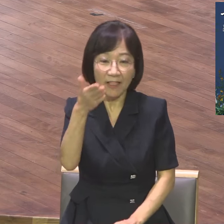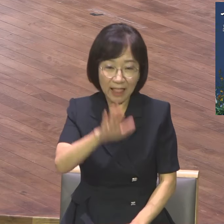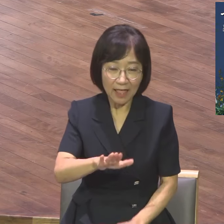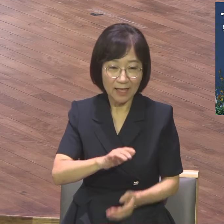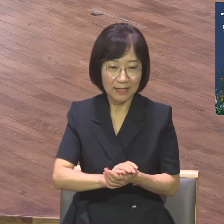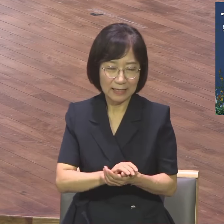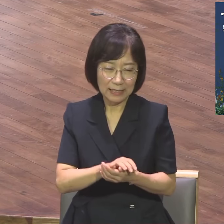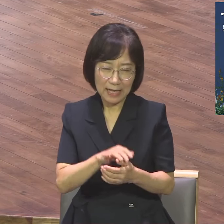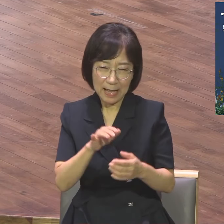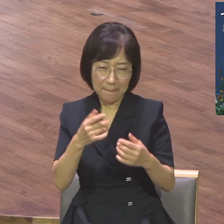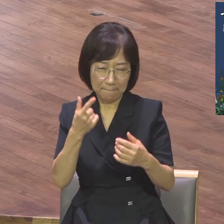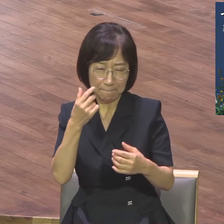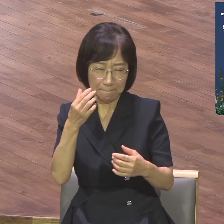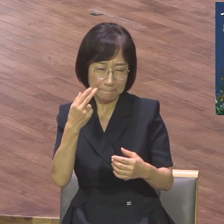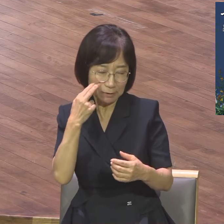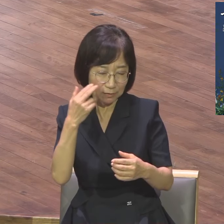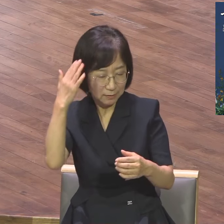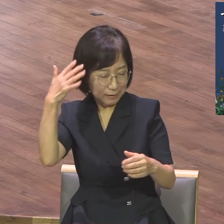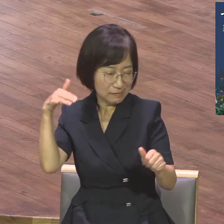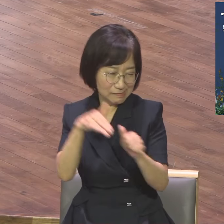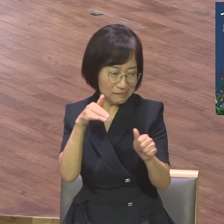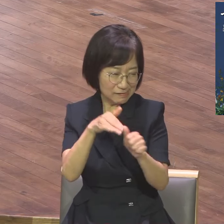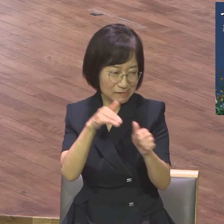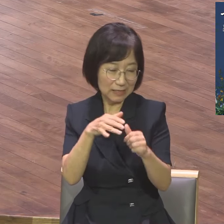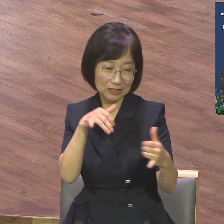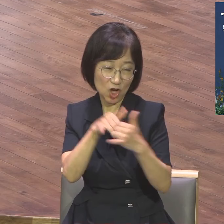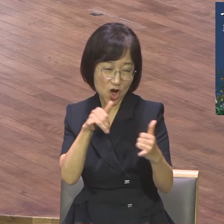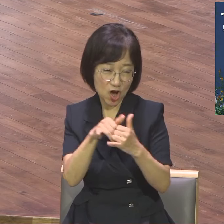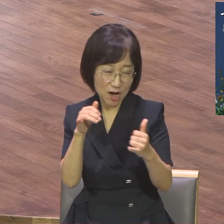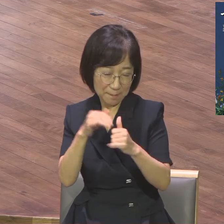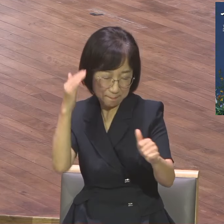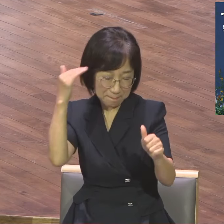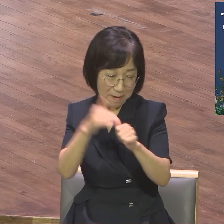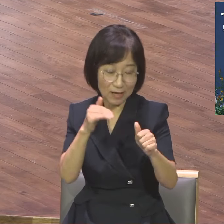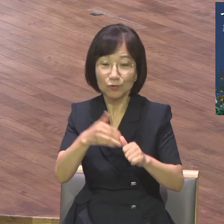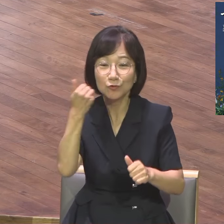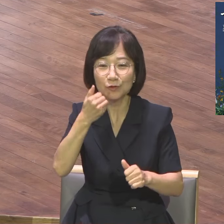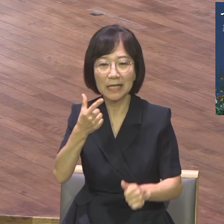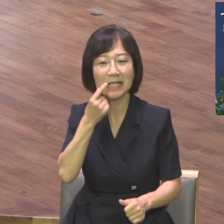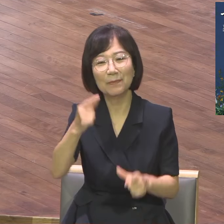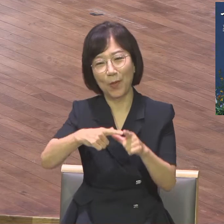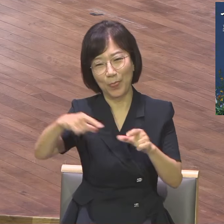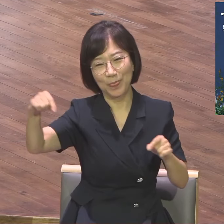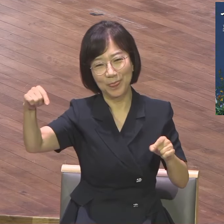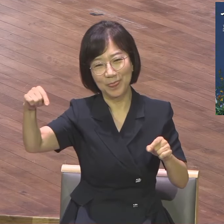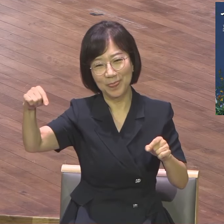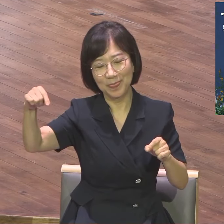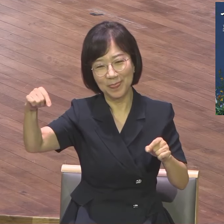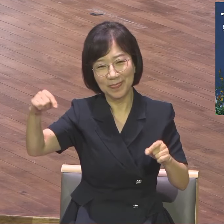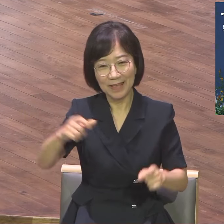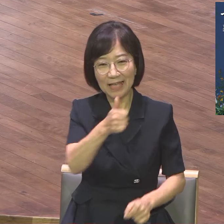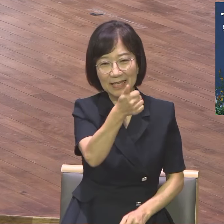일본이 미국을 괴롭히는 거요. 저항을 하는 겁니다. 히로시마, 나가사키